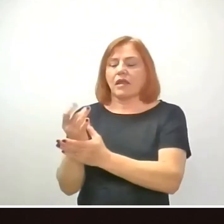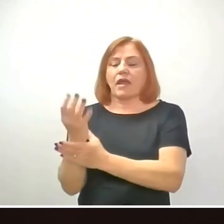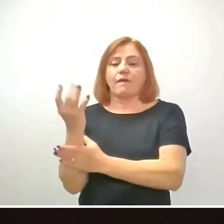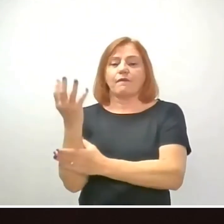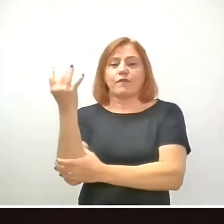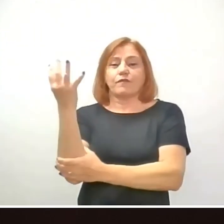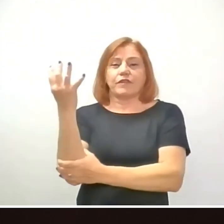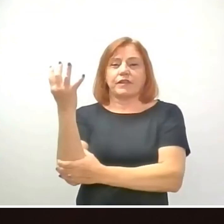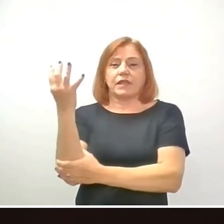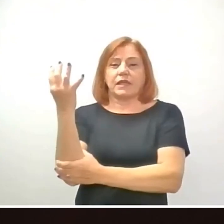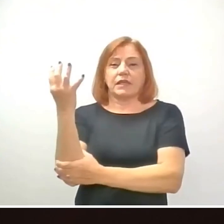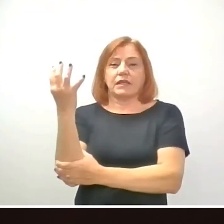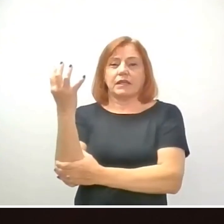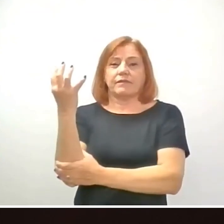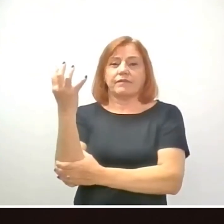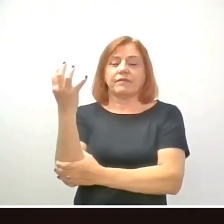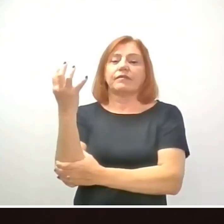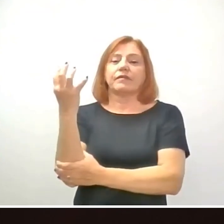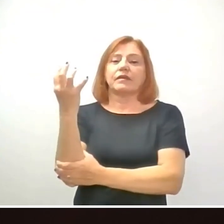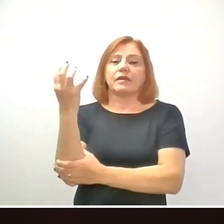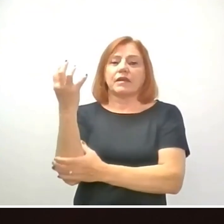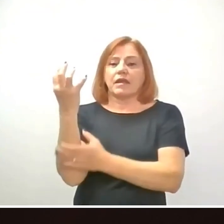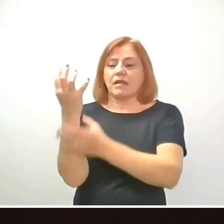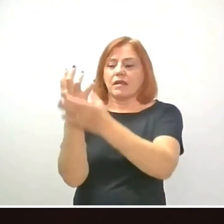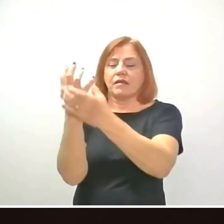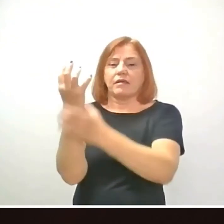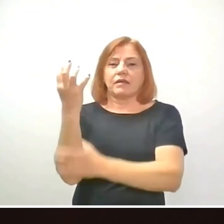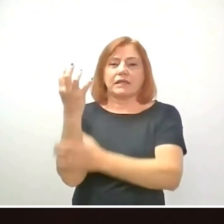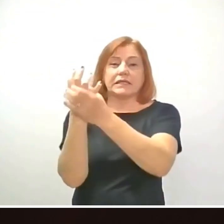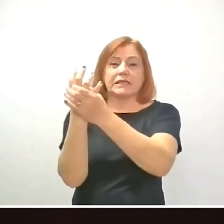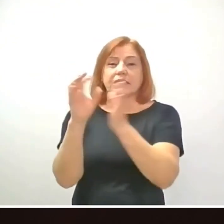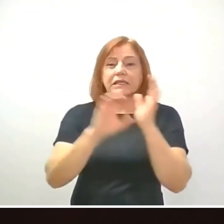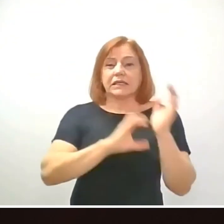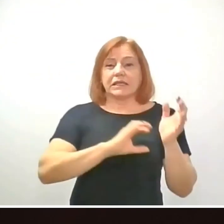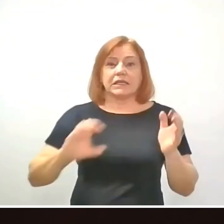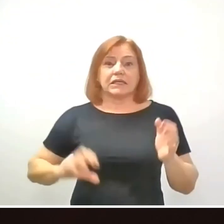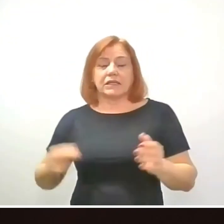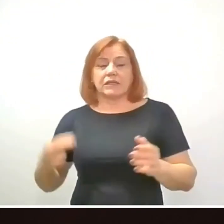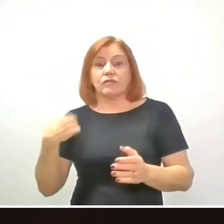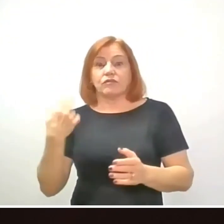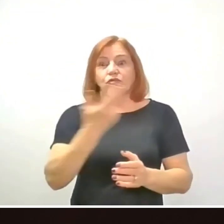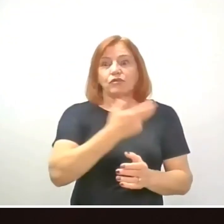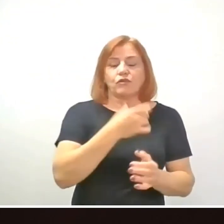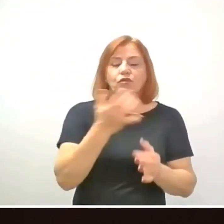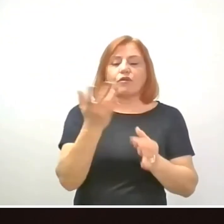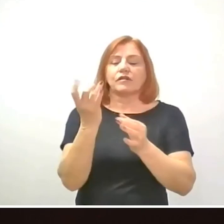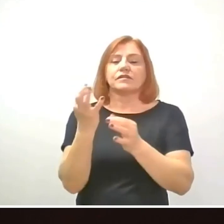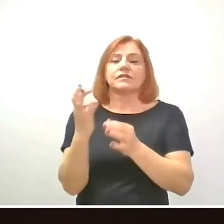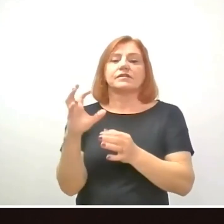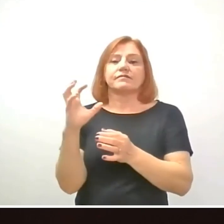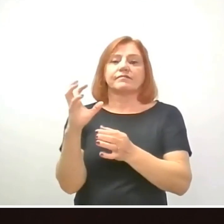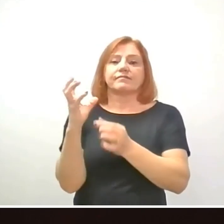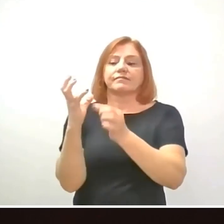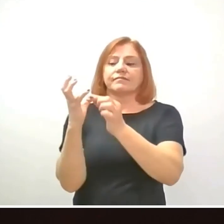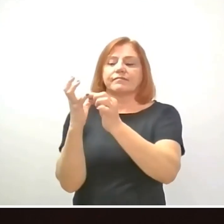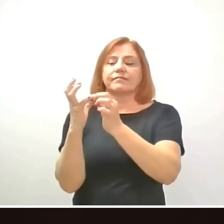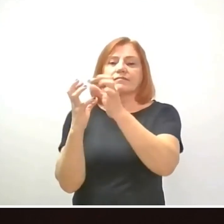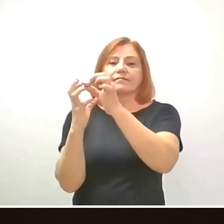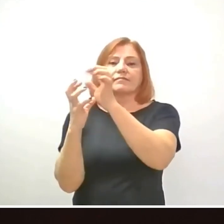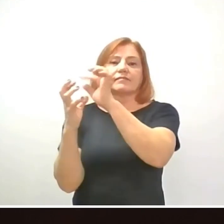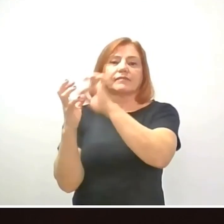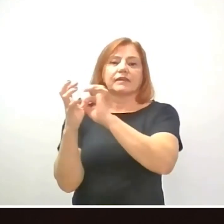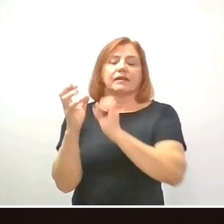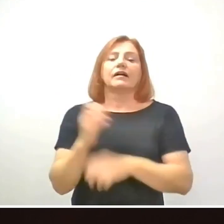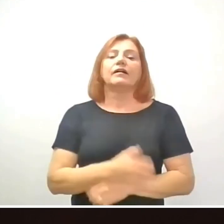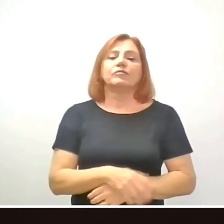ramos. Quem vai olhar, certo, não consegue mais separar um do outro. Nós somos essa entidade, né, final.